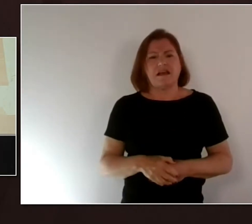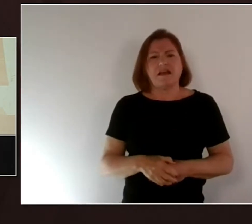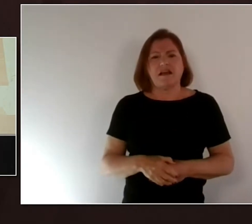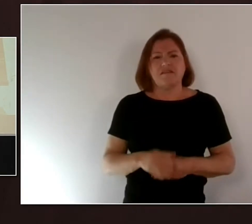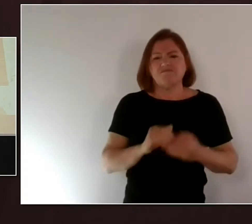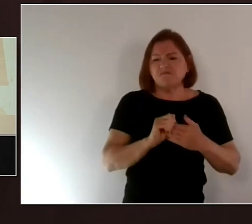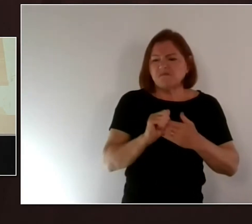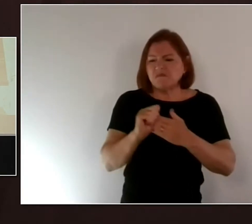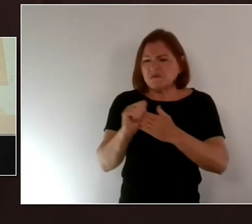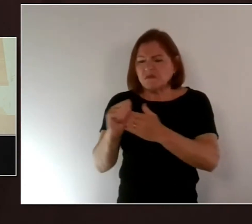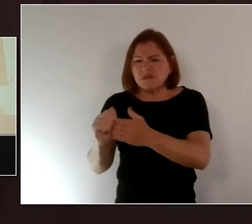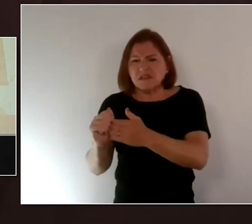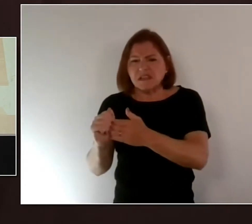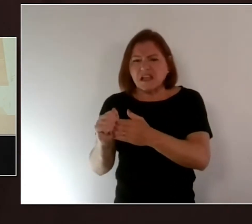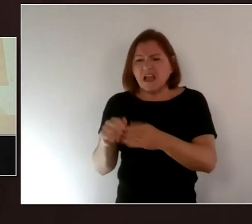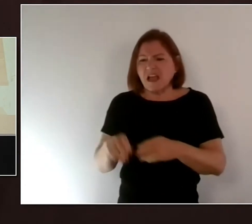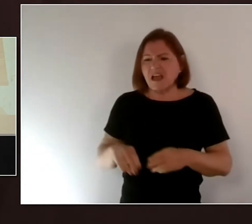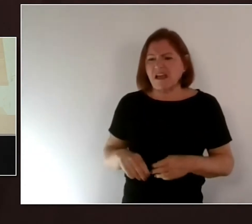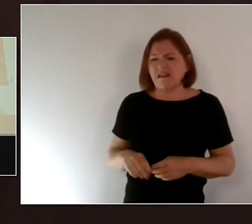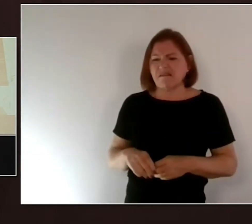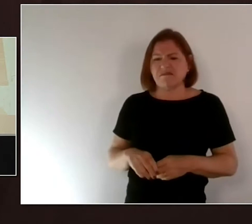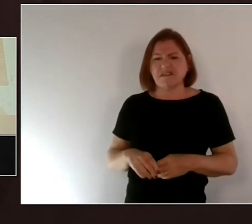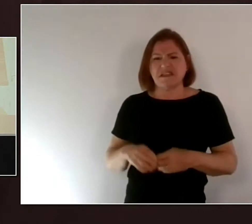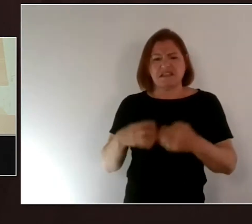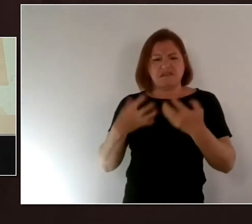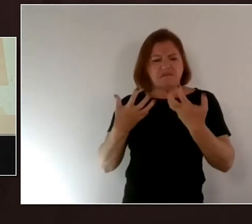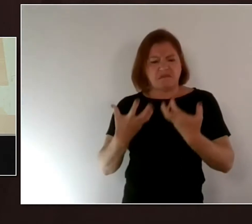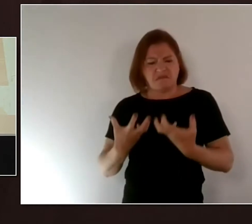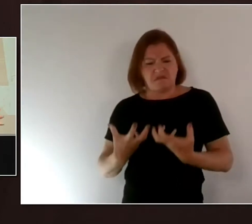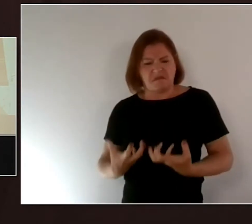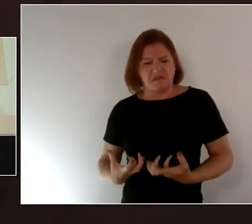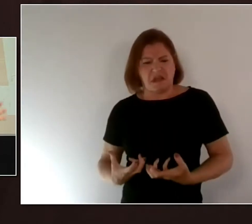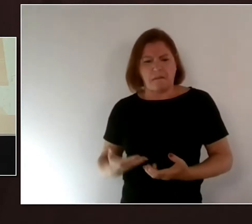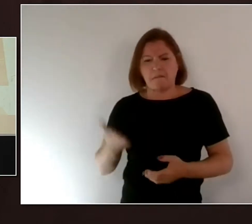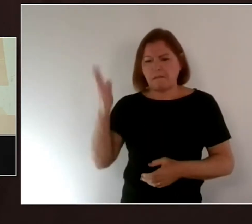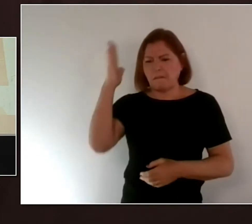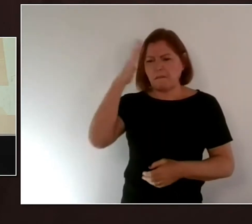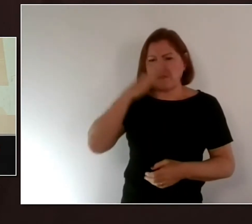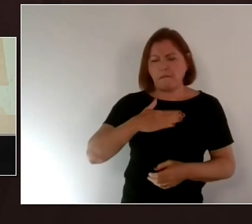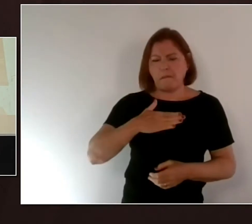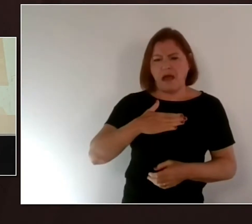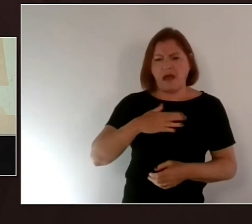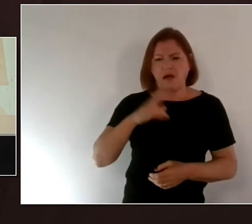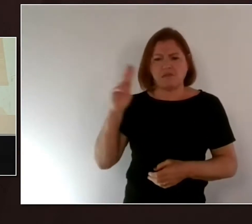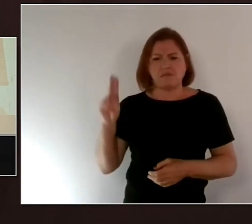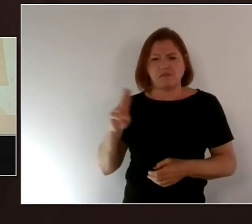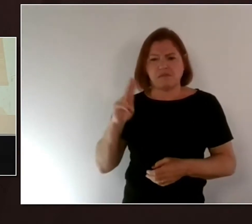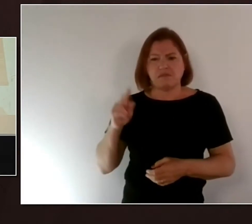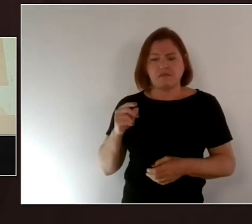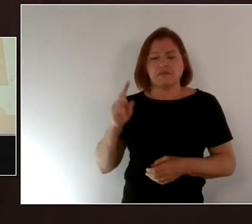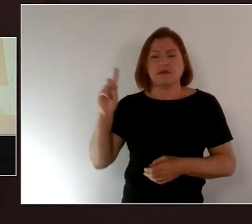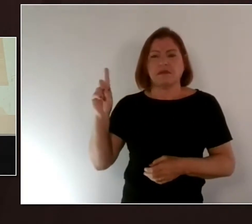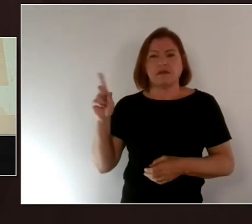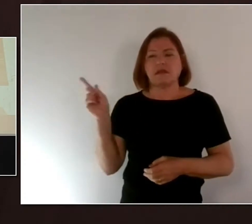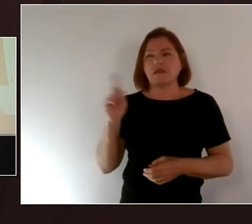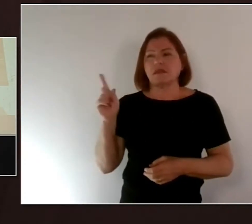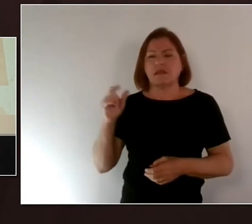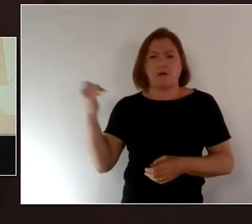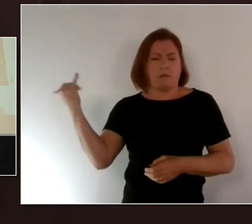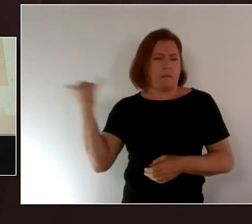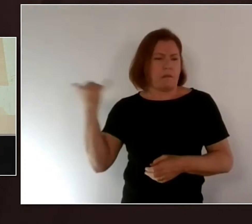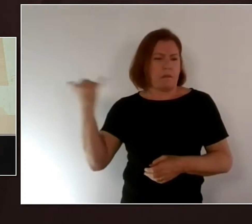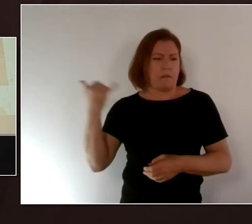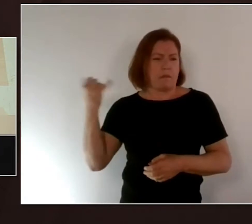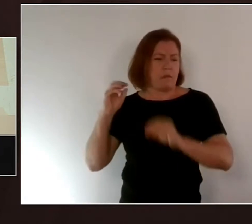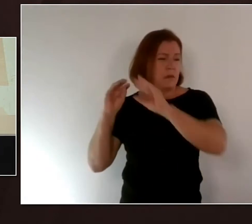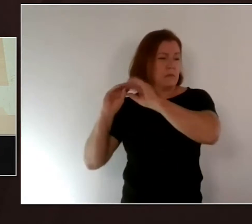e tornar você imprestável para Deus. Portanto, irmãos, não vamos cair na conversa dele e não confie na sua